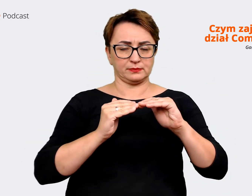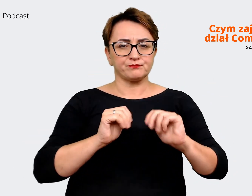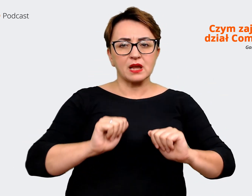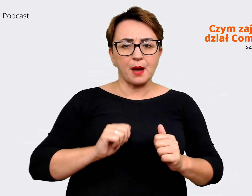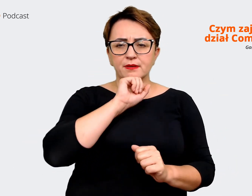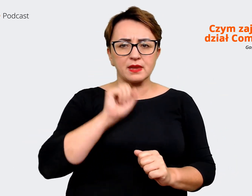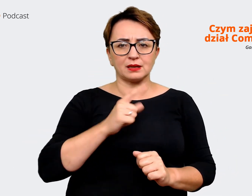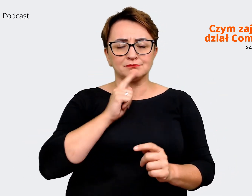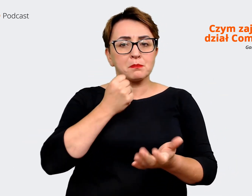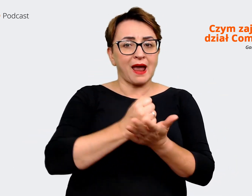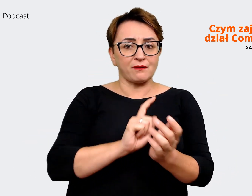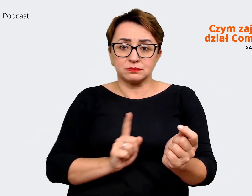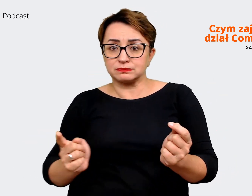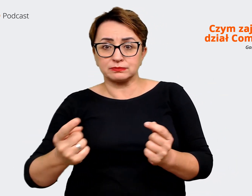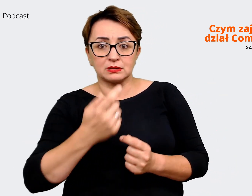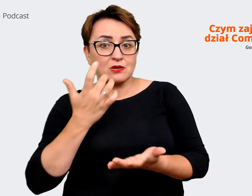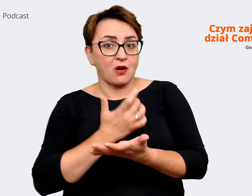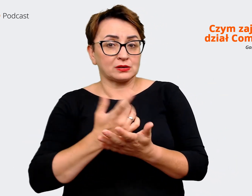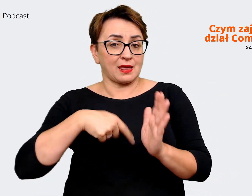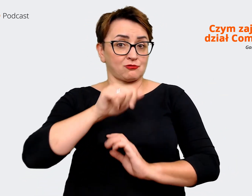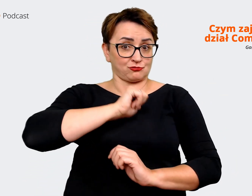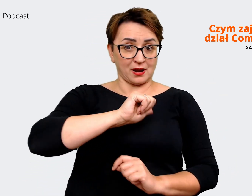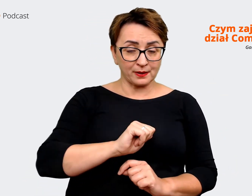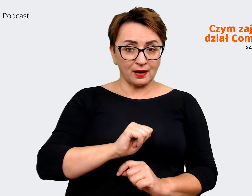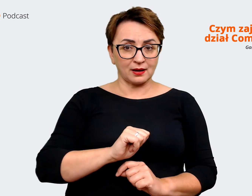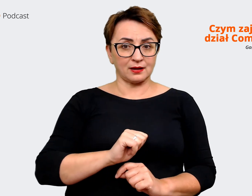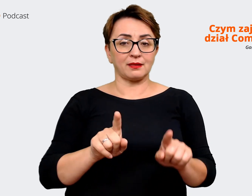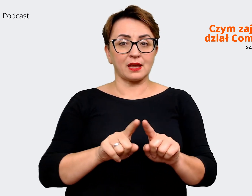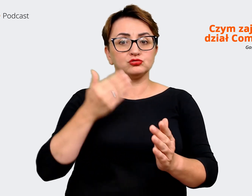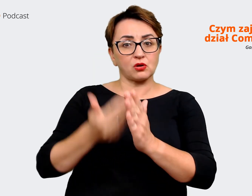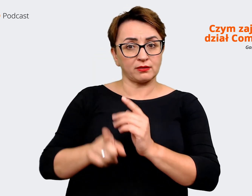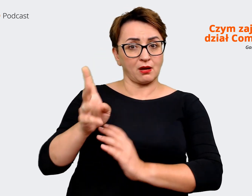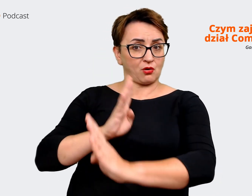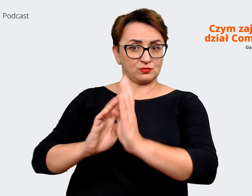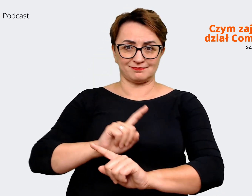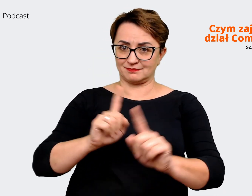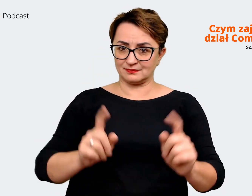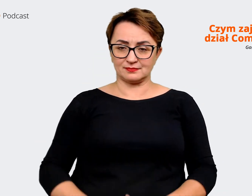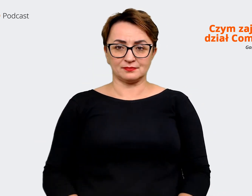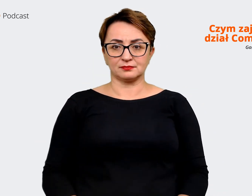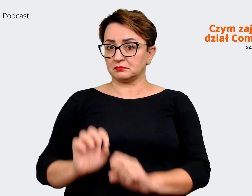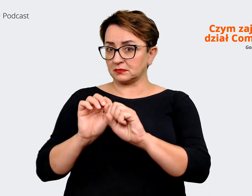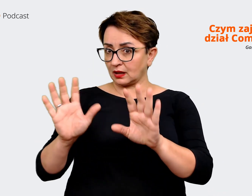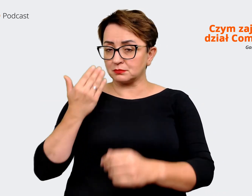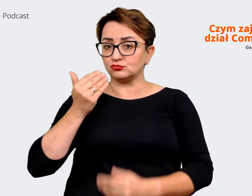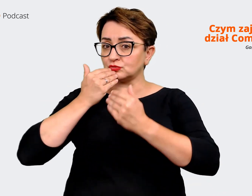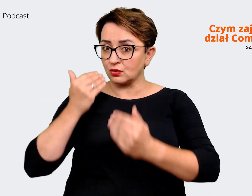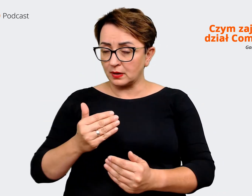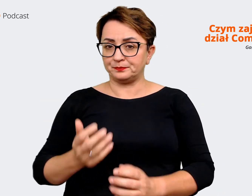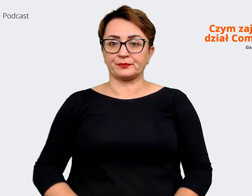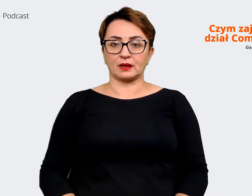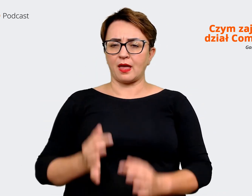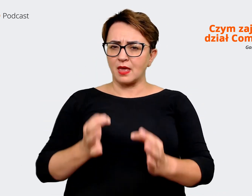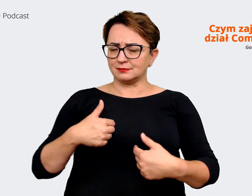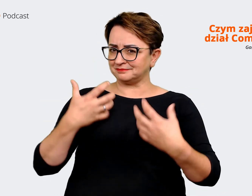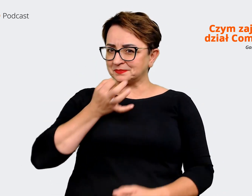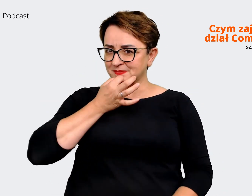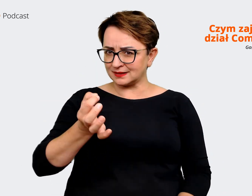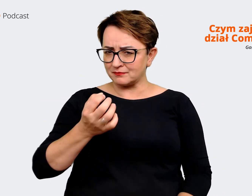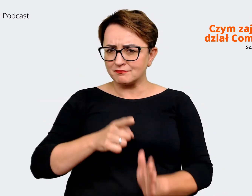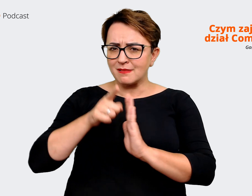różnych stowarzyszeń branżowych, przedsiębiorców i wszyscy rozmawiali, jak to powinno wyglądać, żeby był tak zwany level playing field, żeby wszyscy